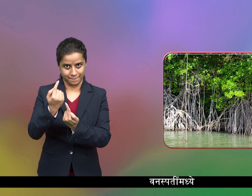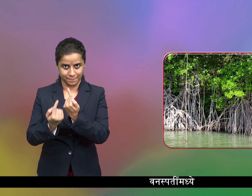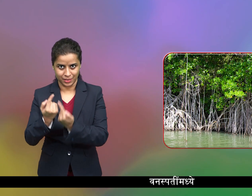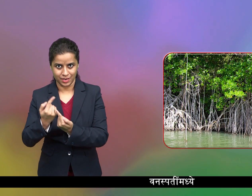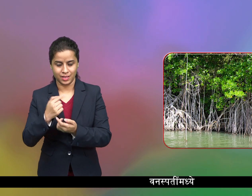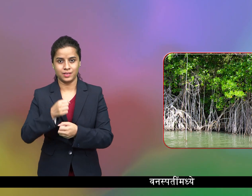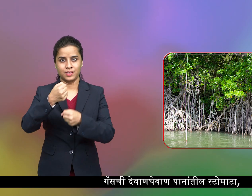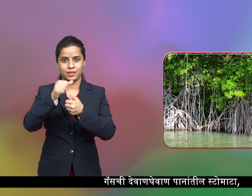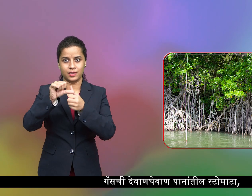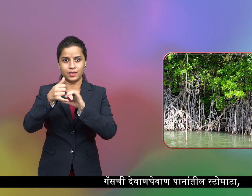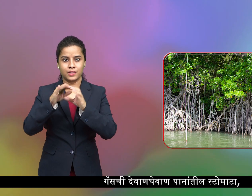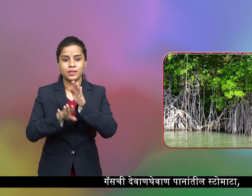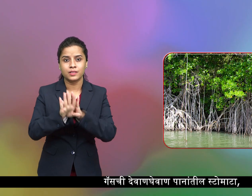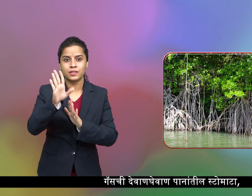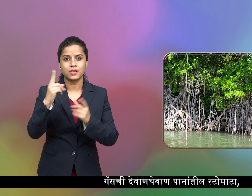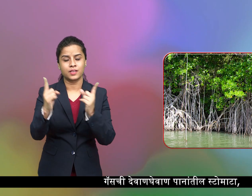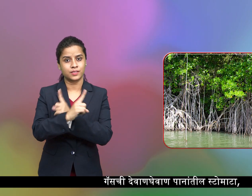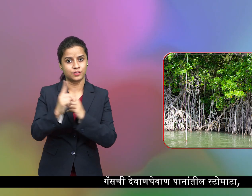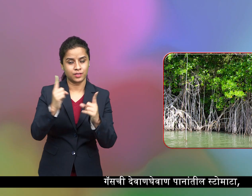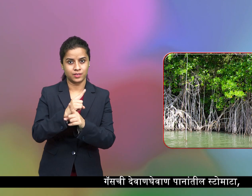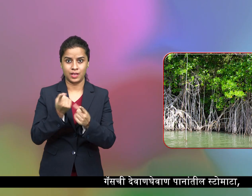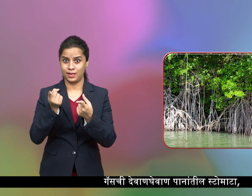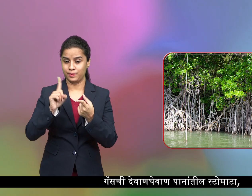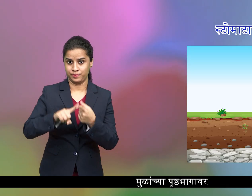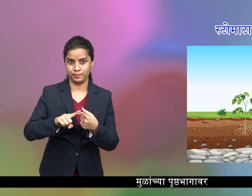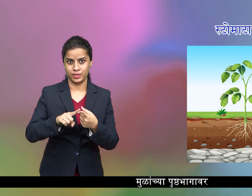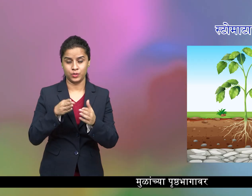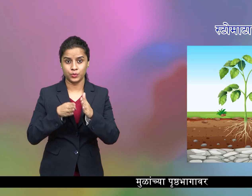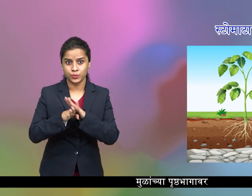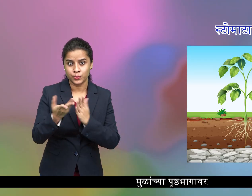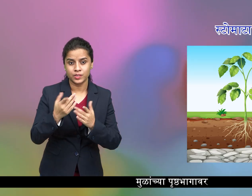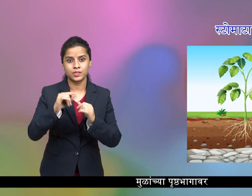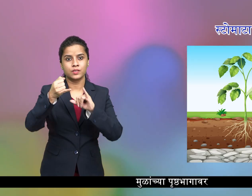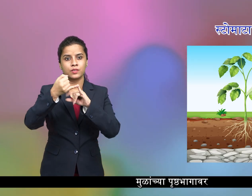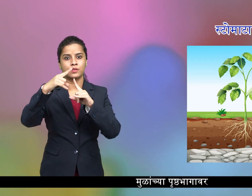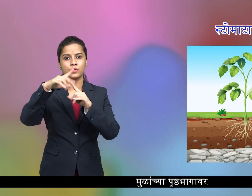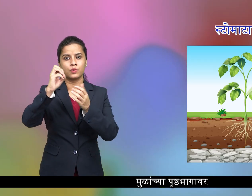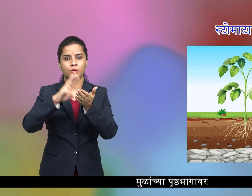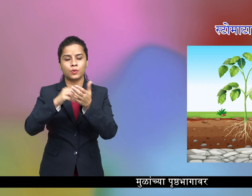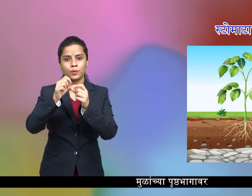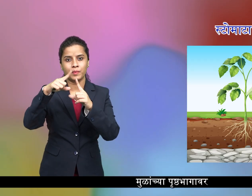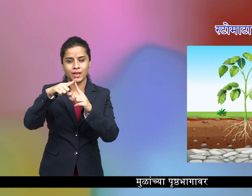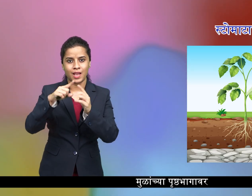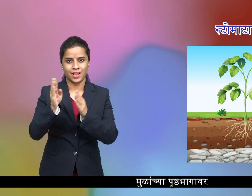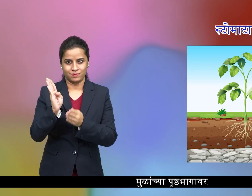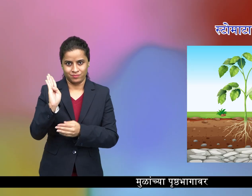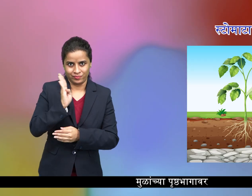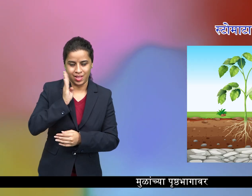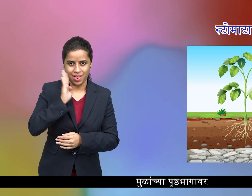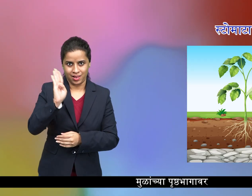वनस्पतीमध्ये गॅसची देवाणघेवाण पानातील स्टोमेटा, मुळांच्या पृष्ठभागावर